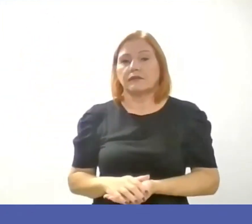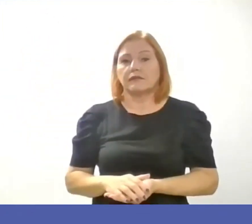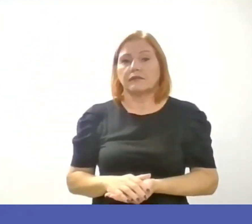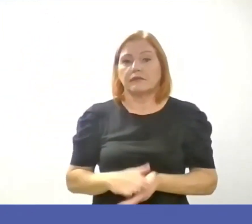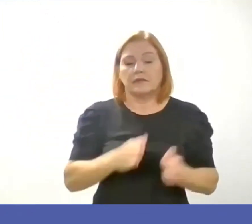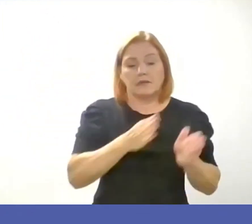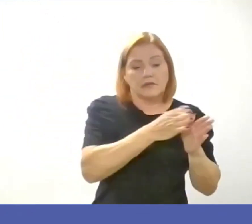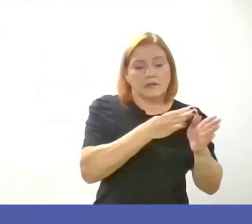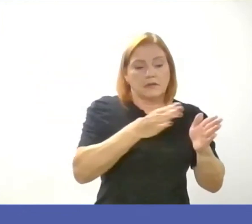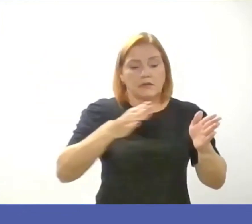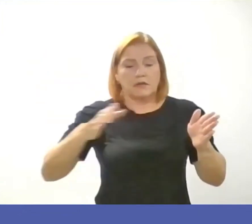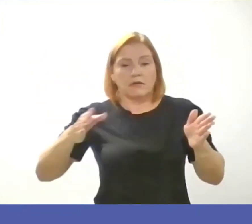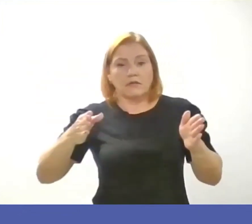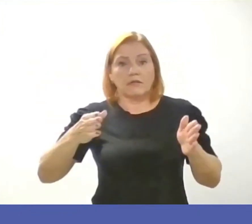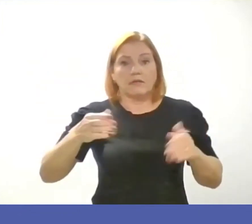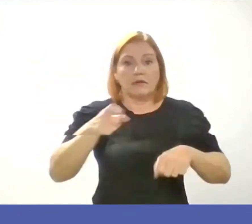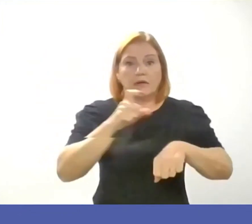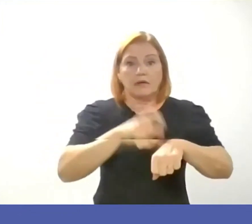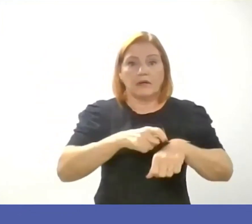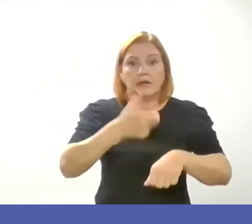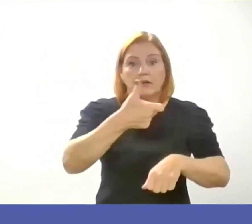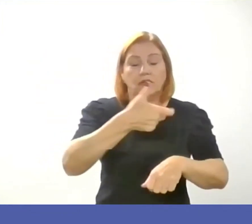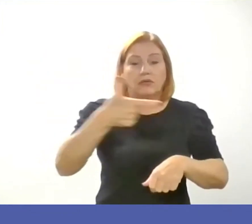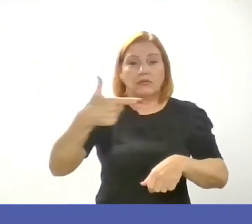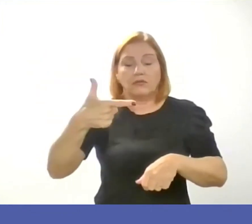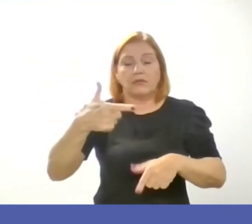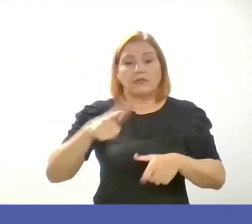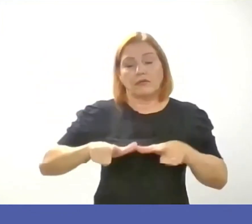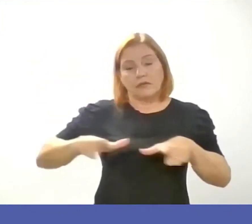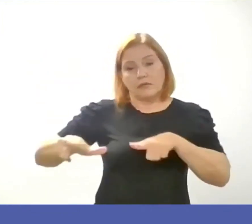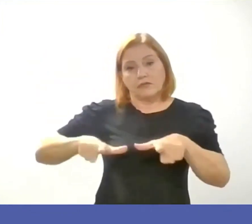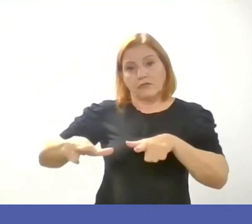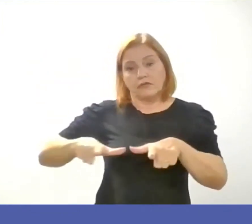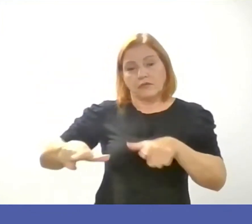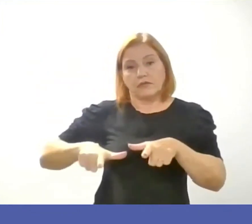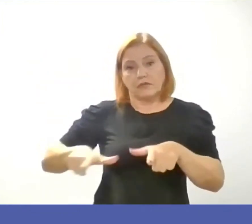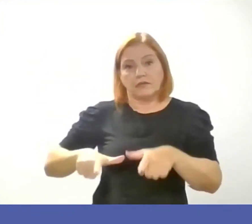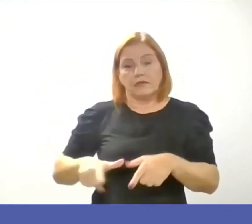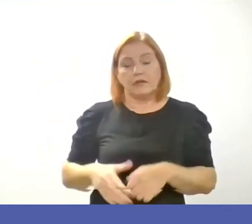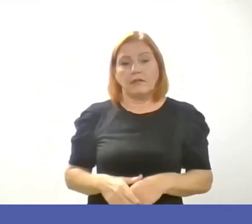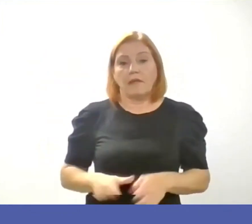trabalho. Os primeiros trabalhadores da hora zero